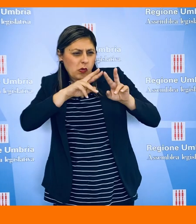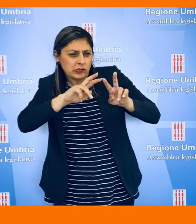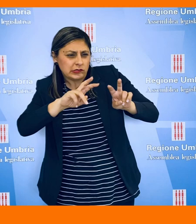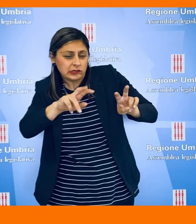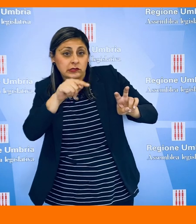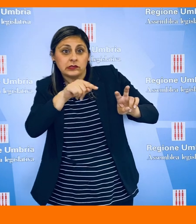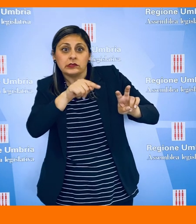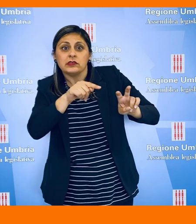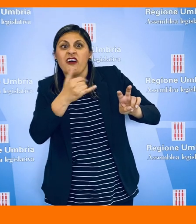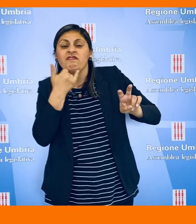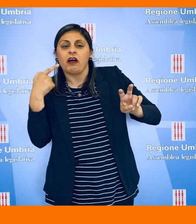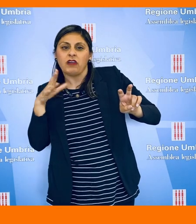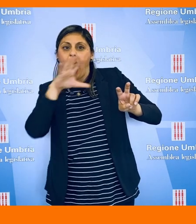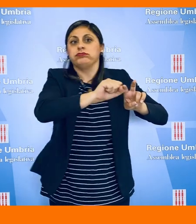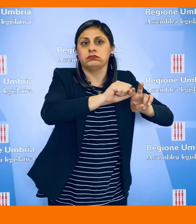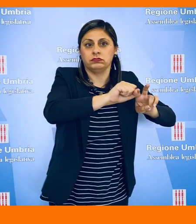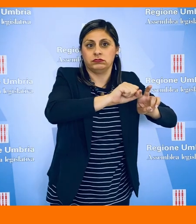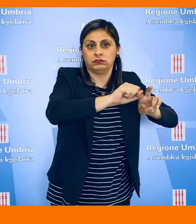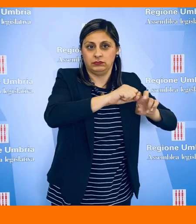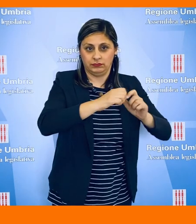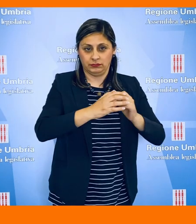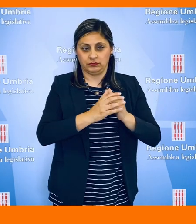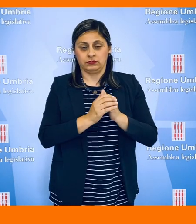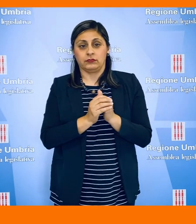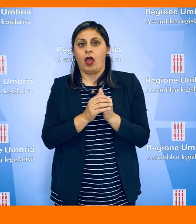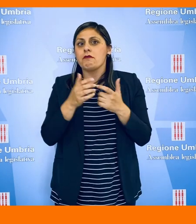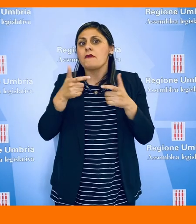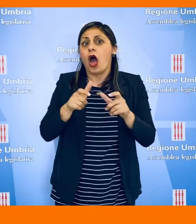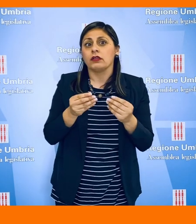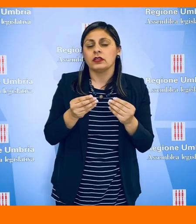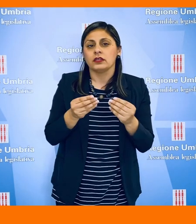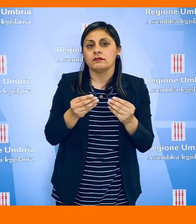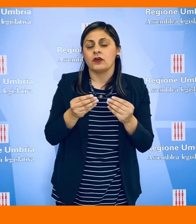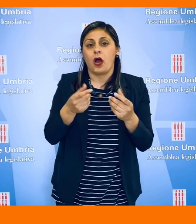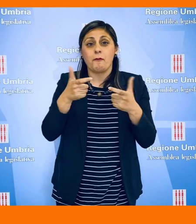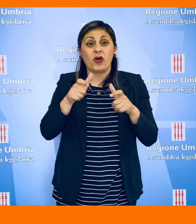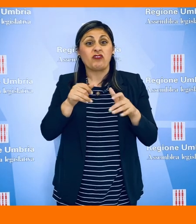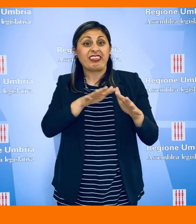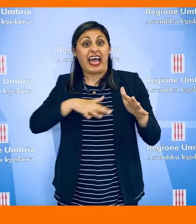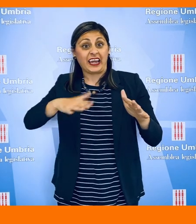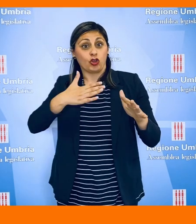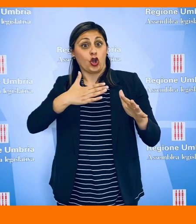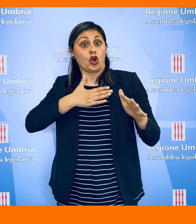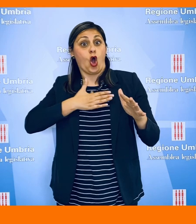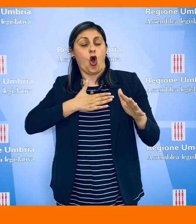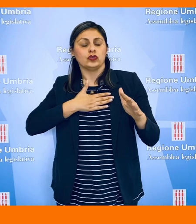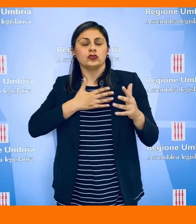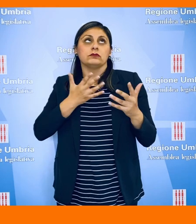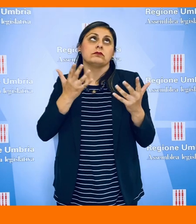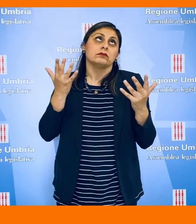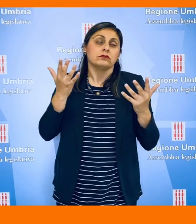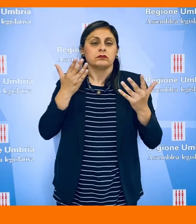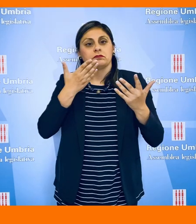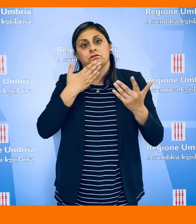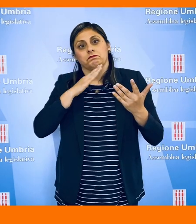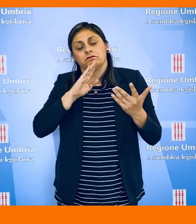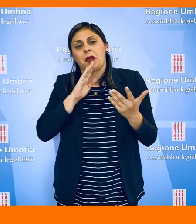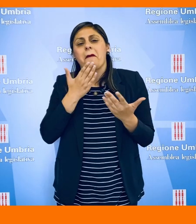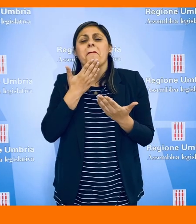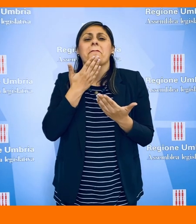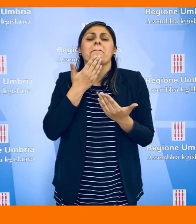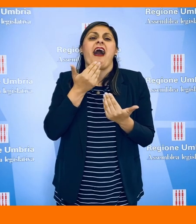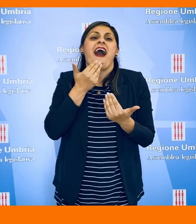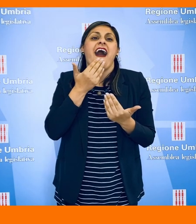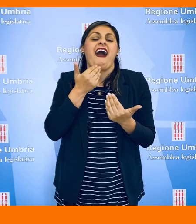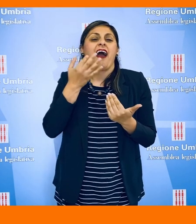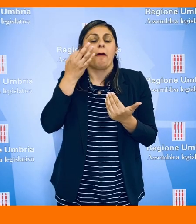prestano ad essere aggrediti, perché su questi nostri territori, viva Dio, manca una